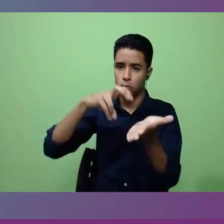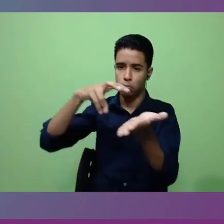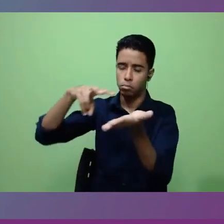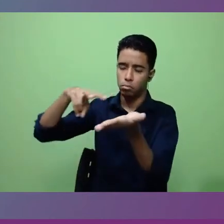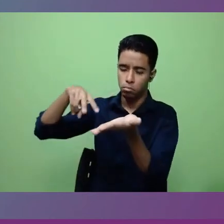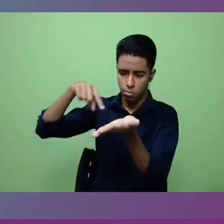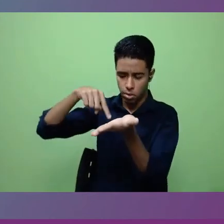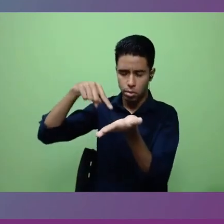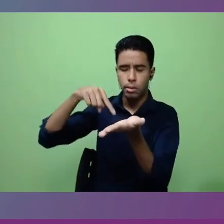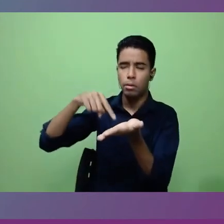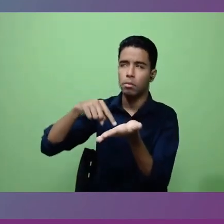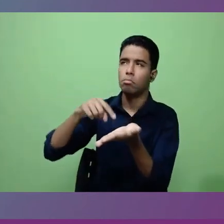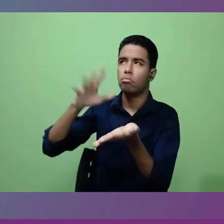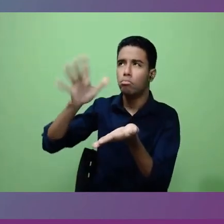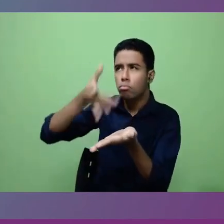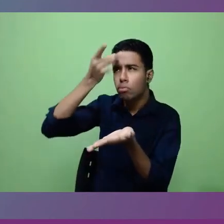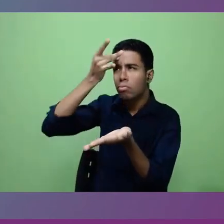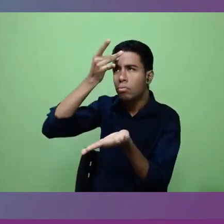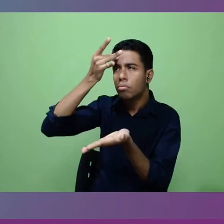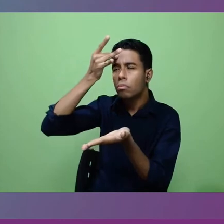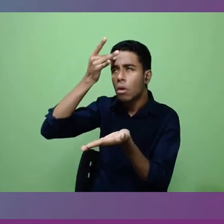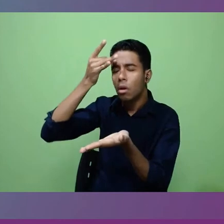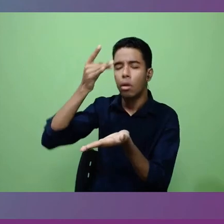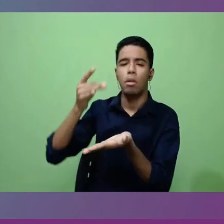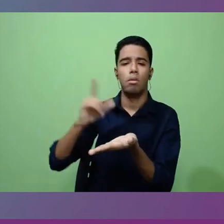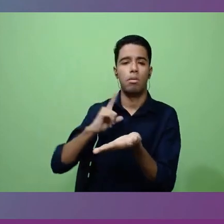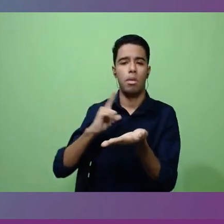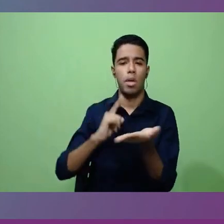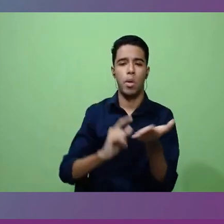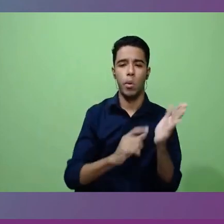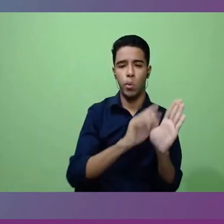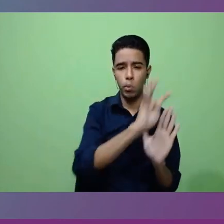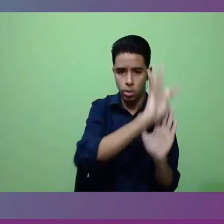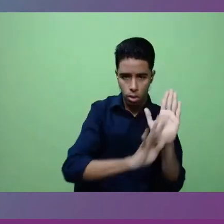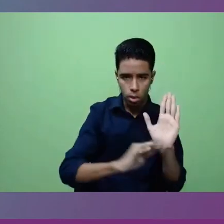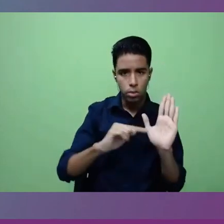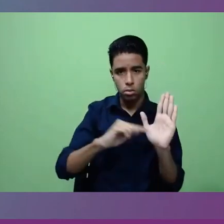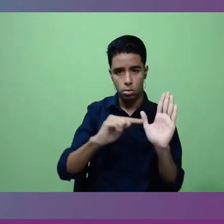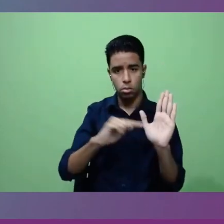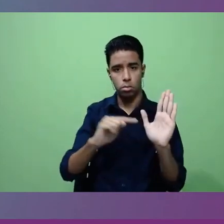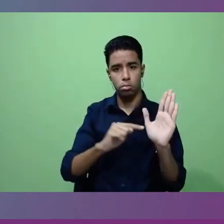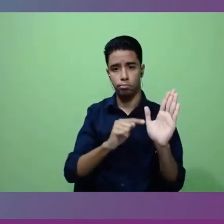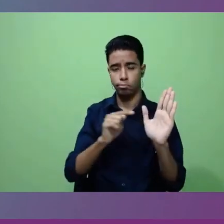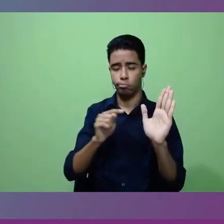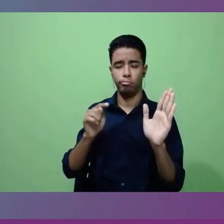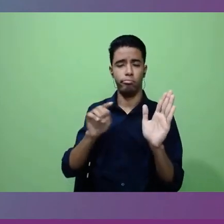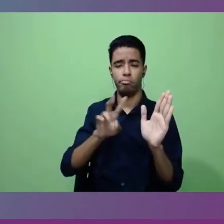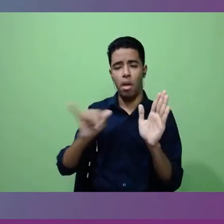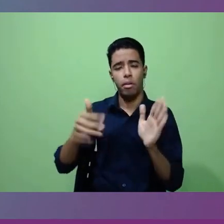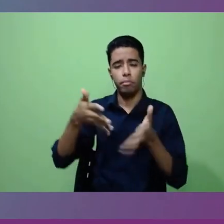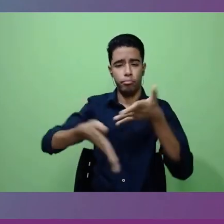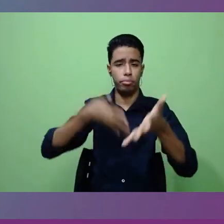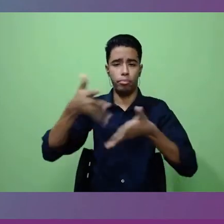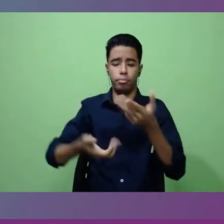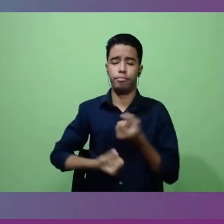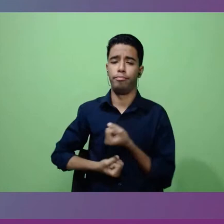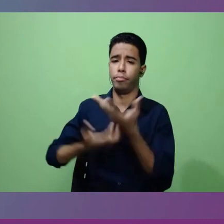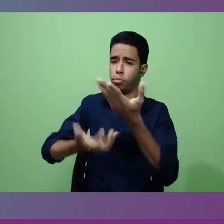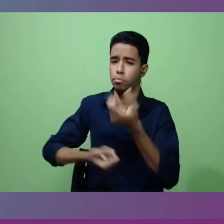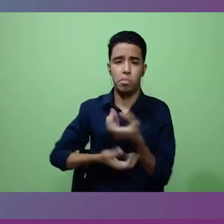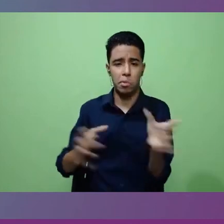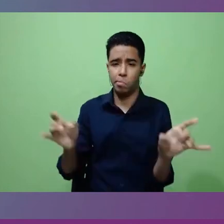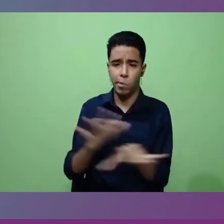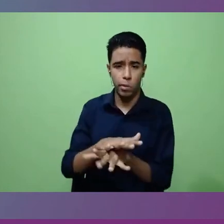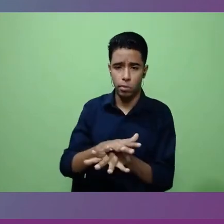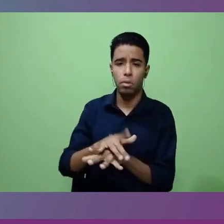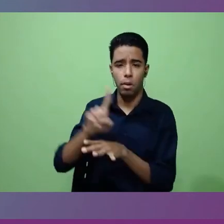que vai atender a determinado texto, e simplesmente, e deu. Outras pessoas podem pensar, não, mas tradução é você